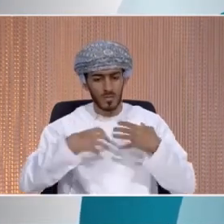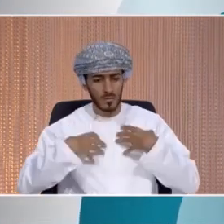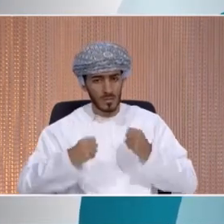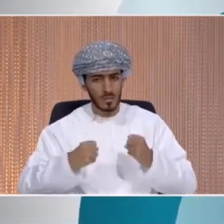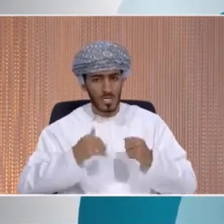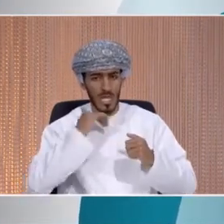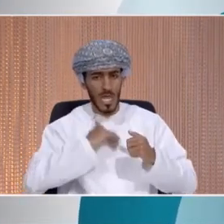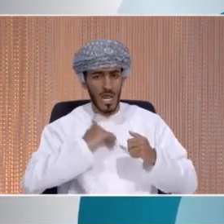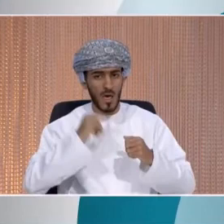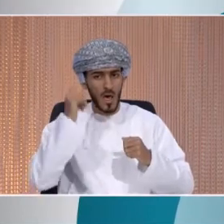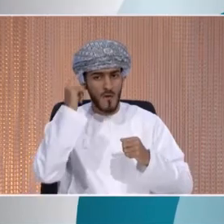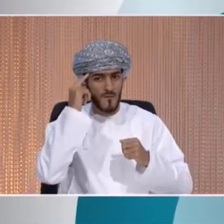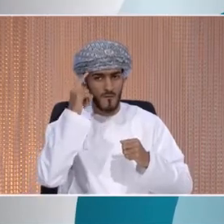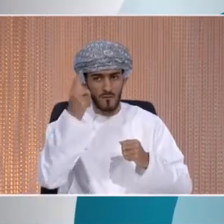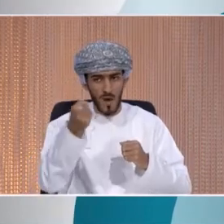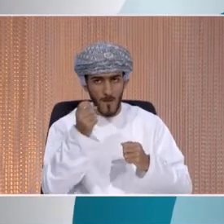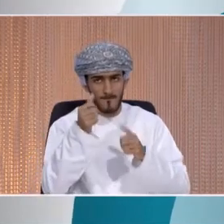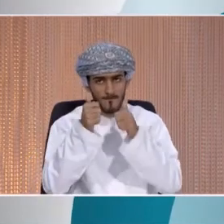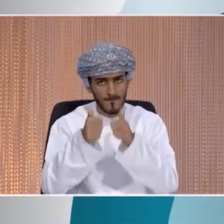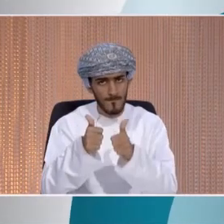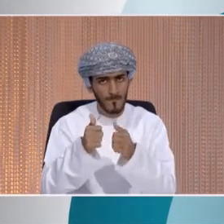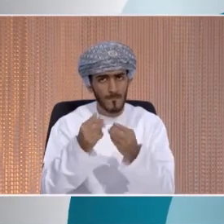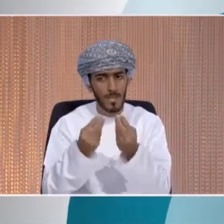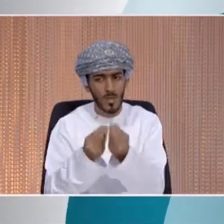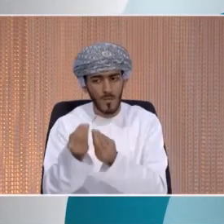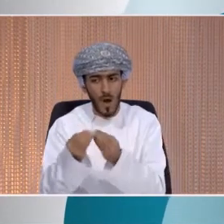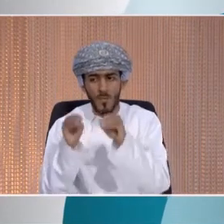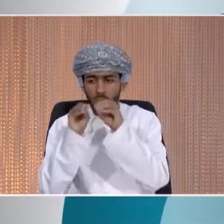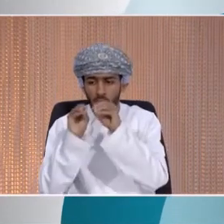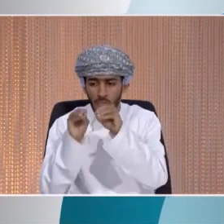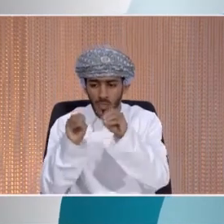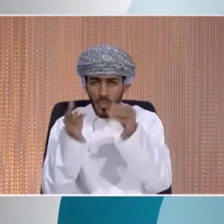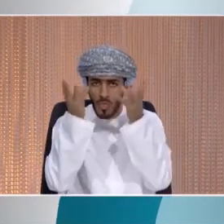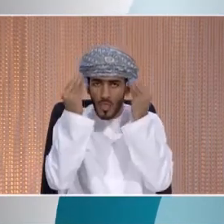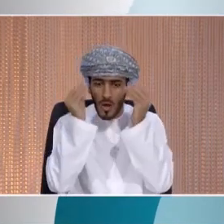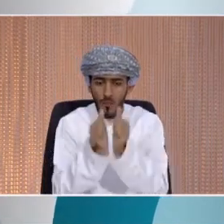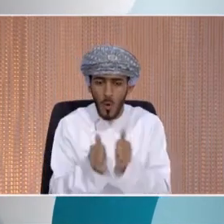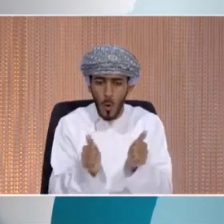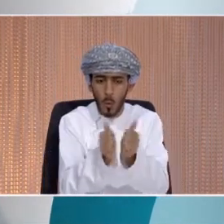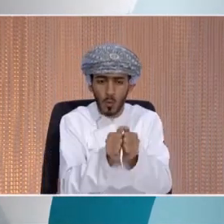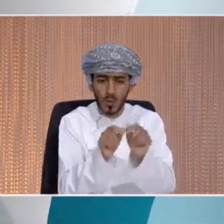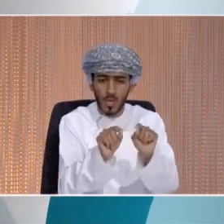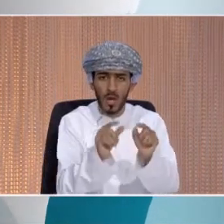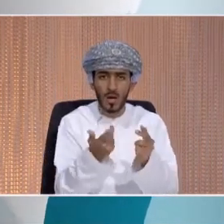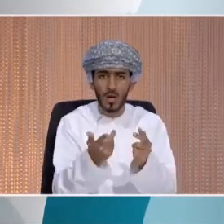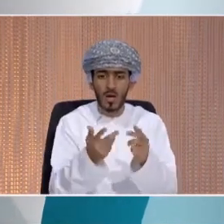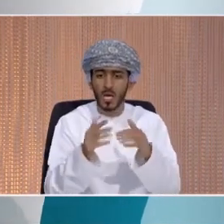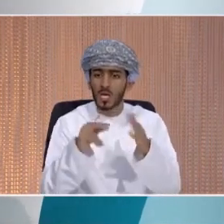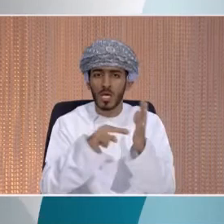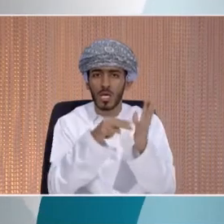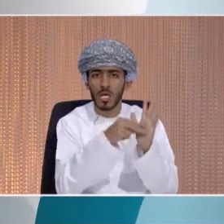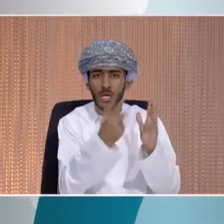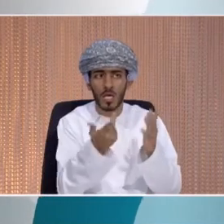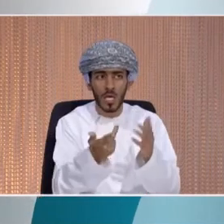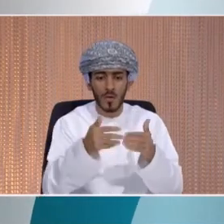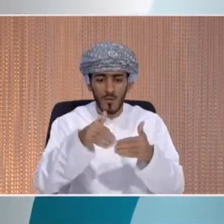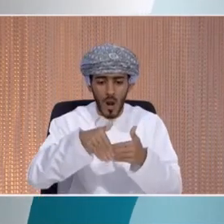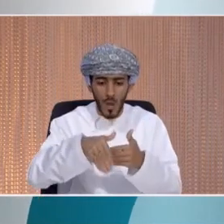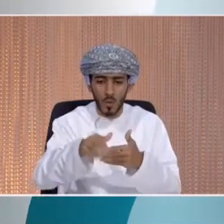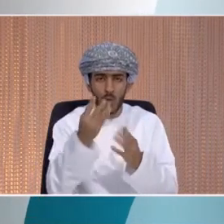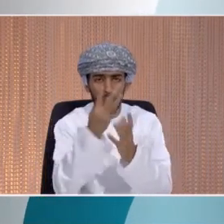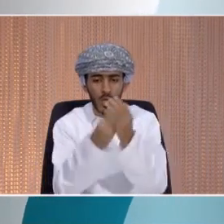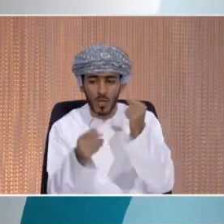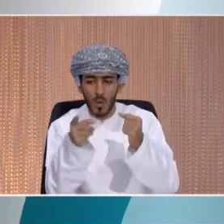التأهيل، من خلال أيضا الآباء والأمهات تثقيفهم كيف يتم السير بأمان بهذا الطفل